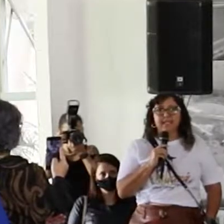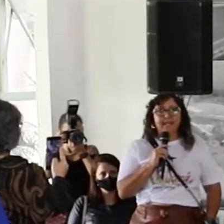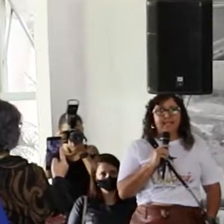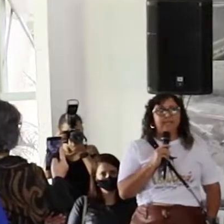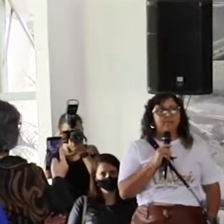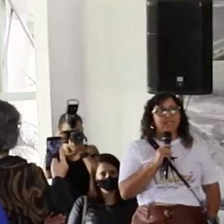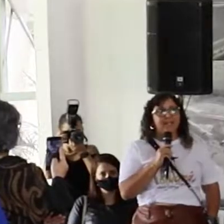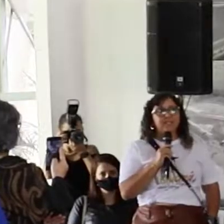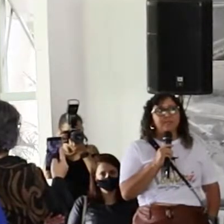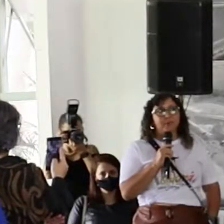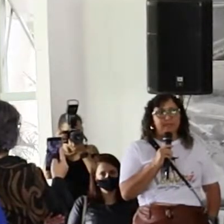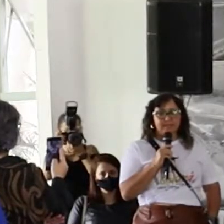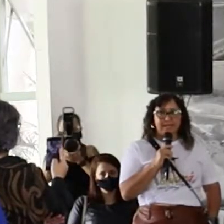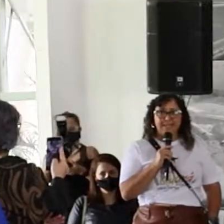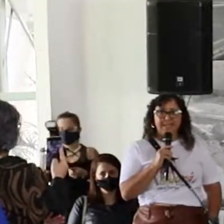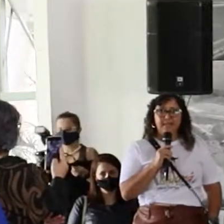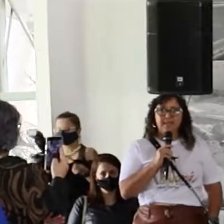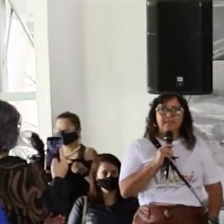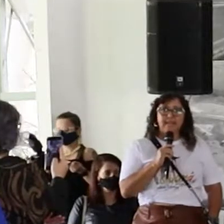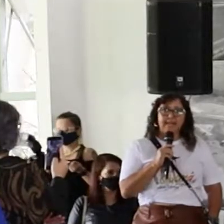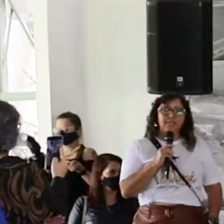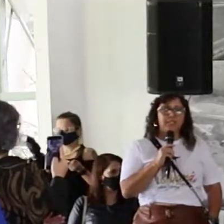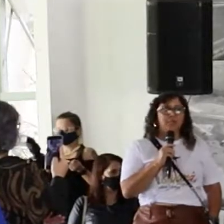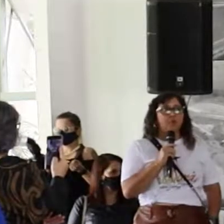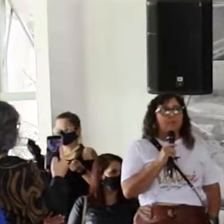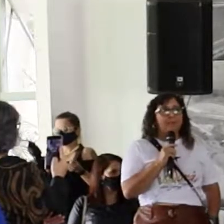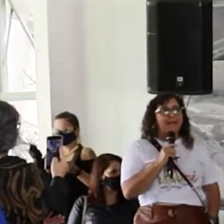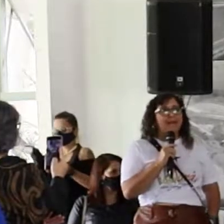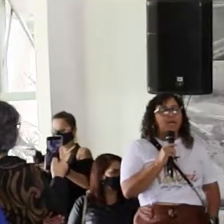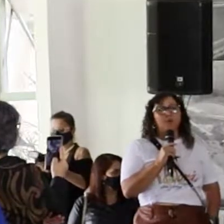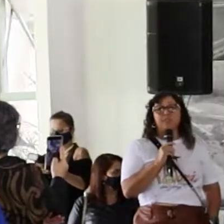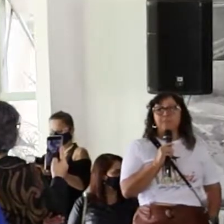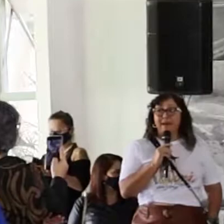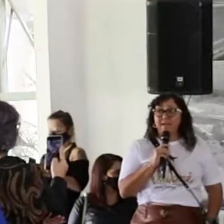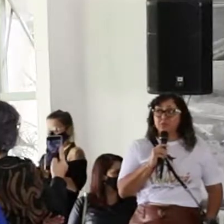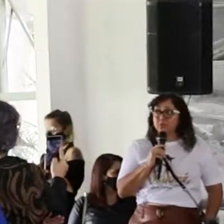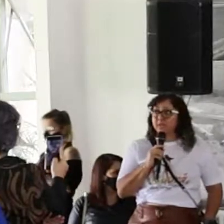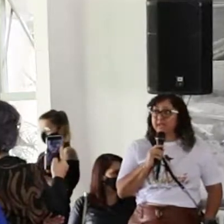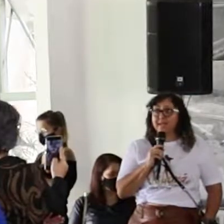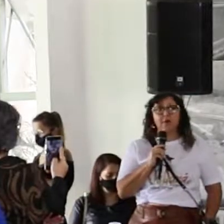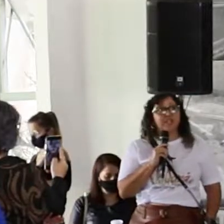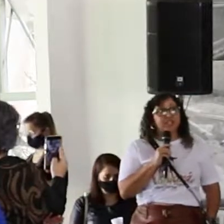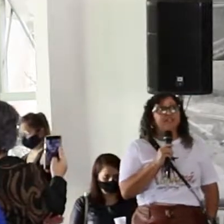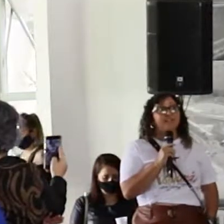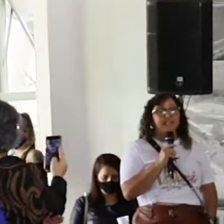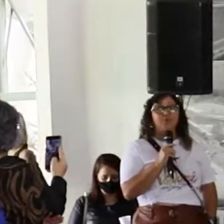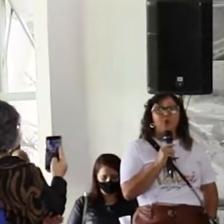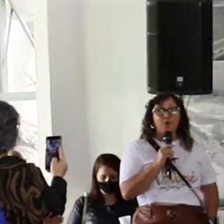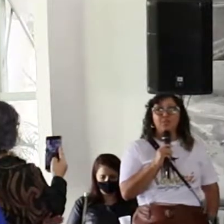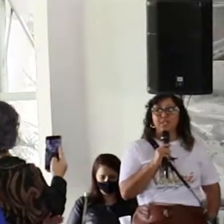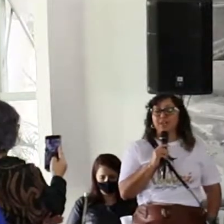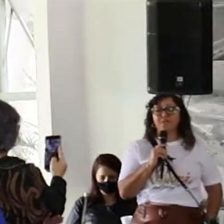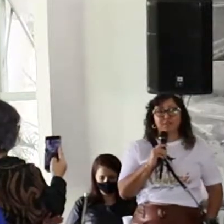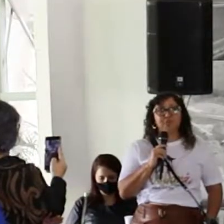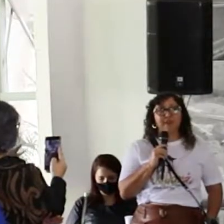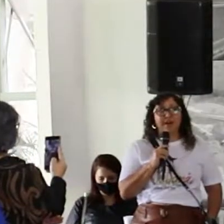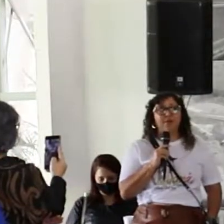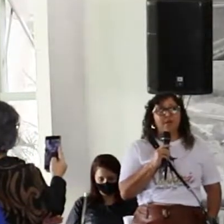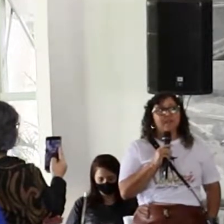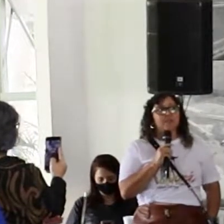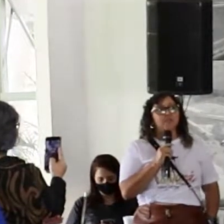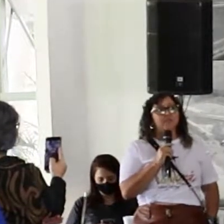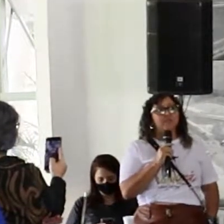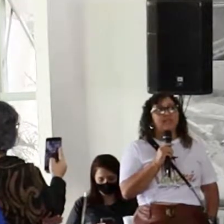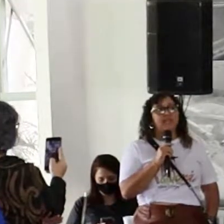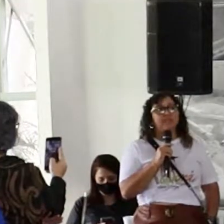inteligente sem a sociedade Está mobilizada sem a gente ocupar os espaços né que é o que a gente está fazendo hoje aqui